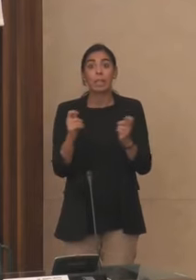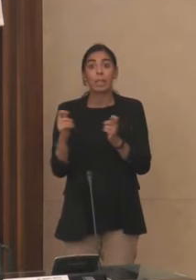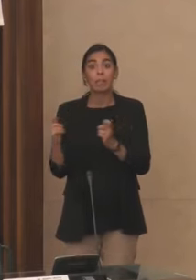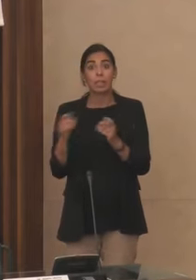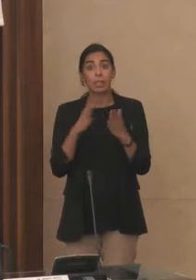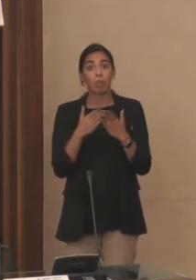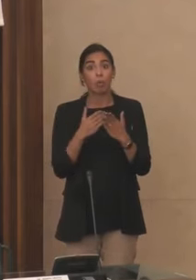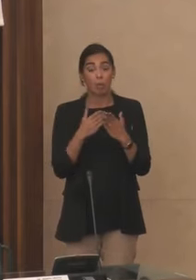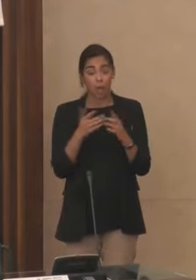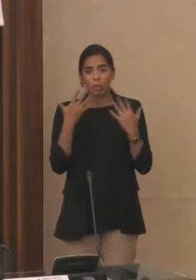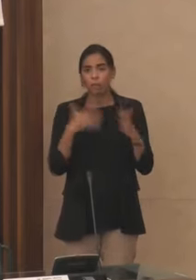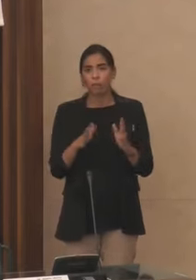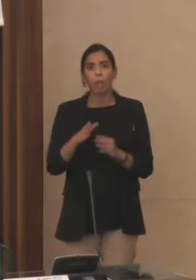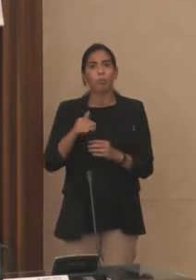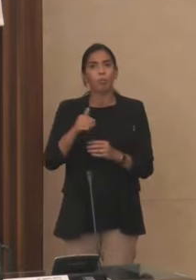del 2021